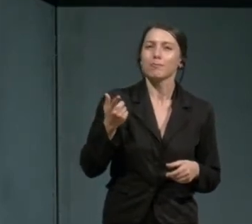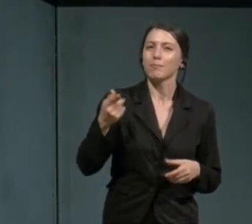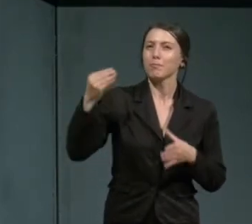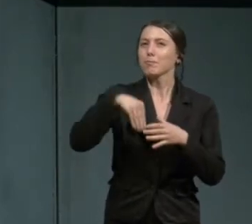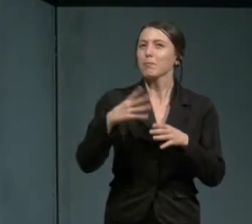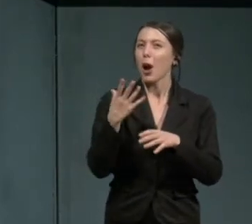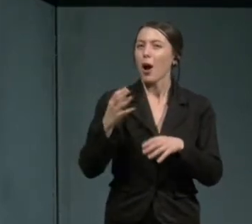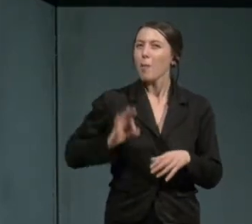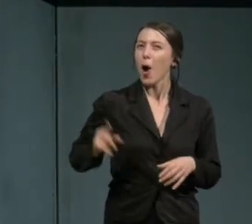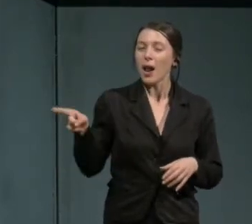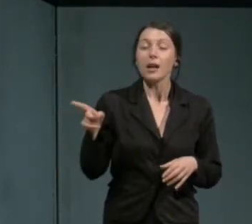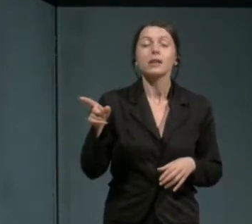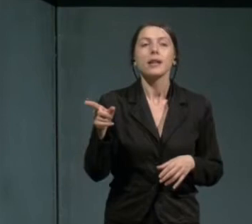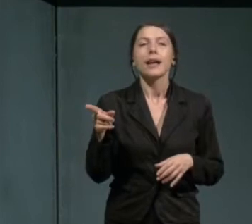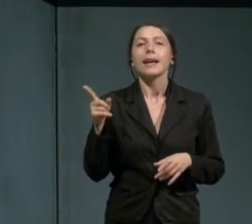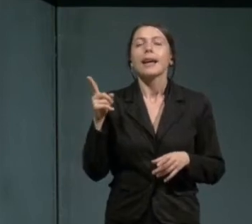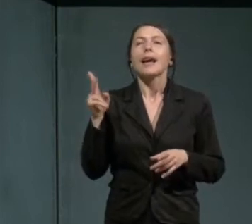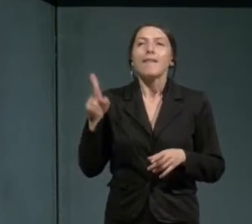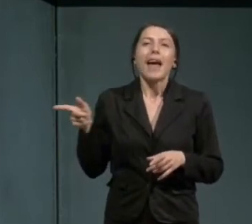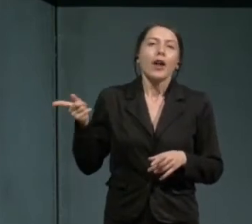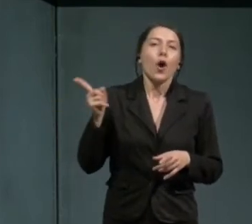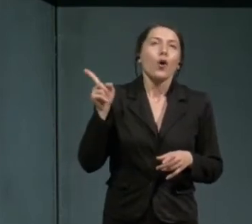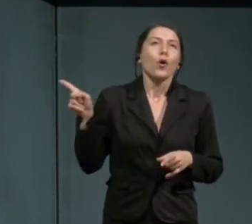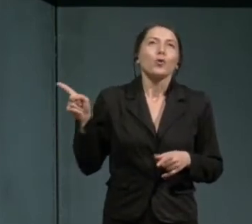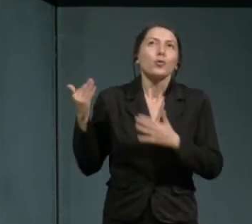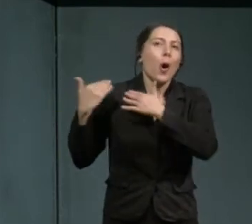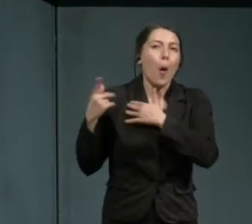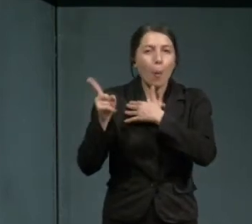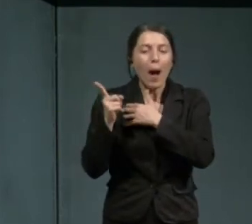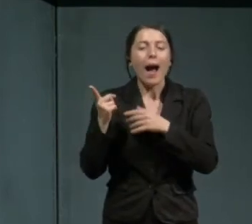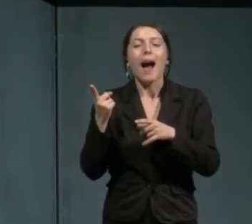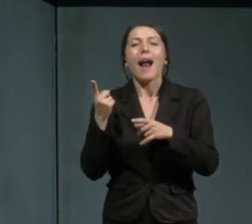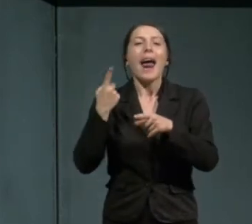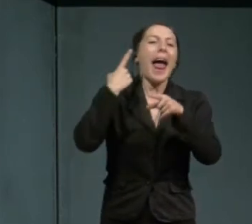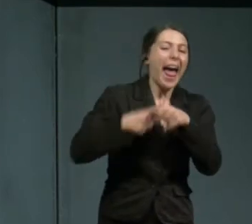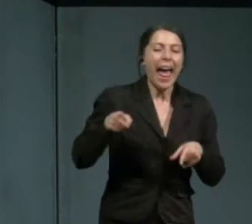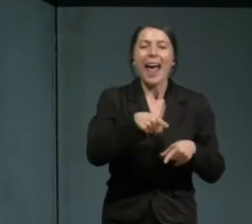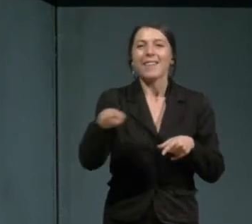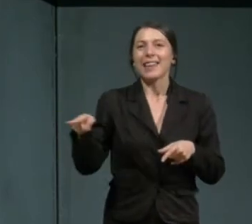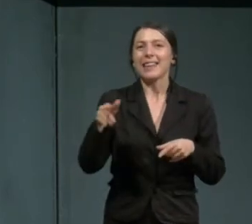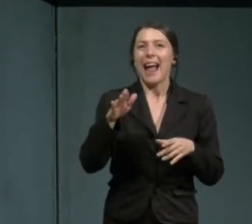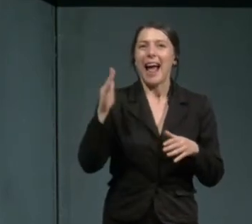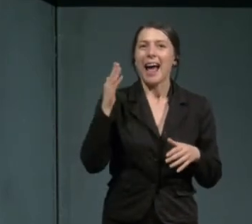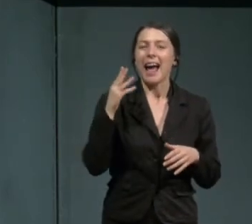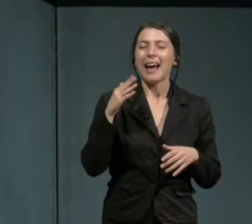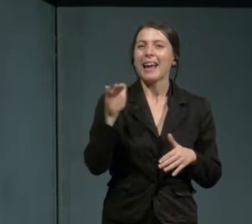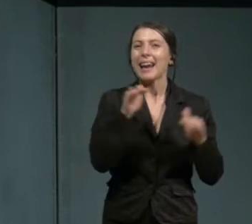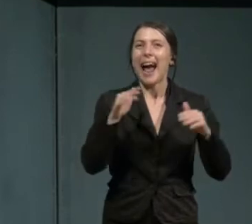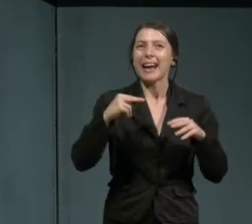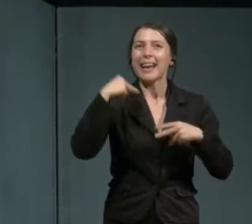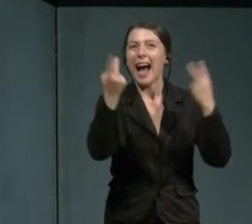sarebbe incaricato di impedire loro di fare questo tipo di sfida al